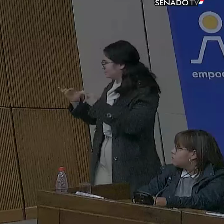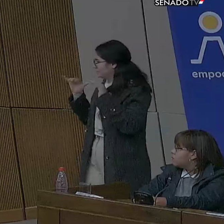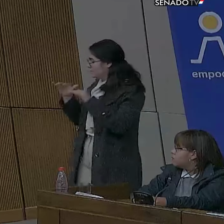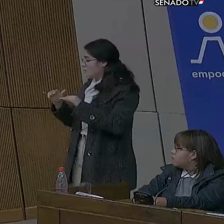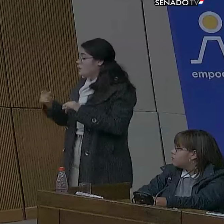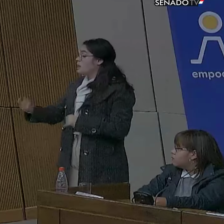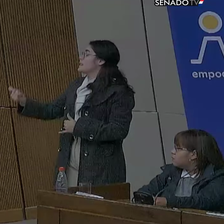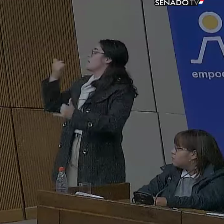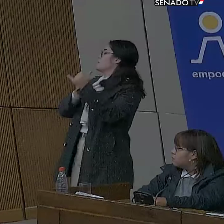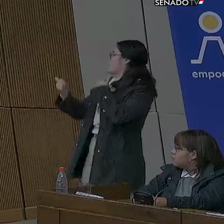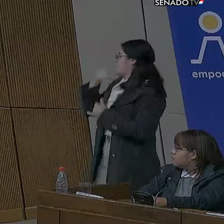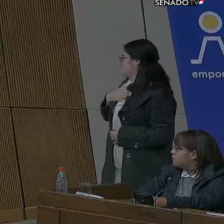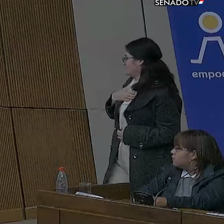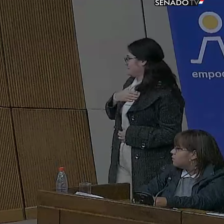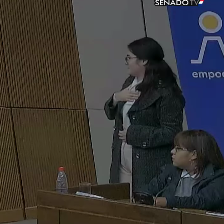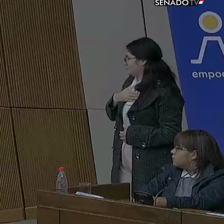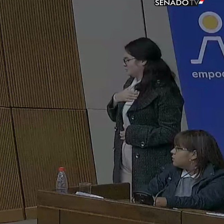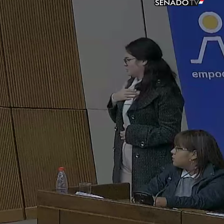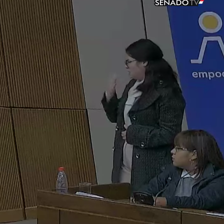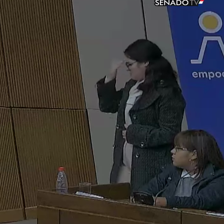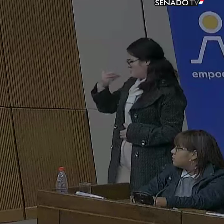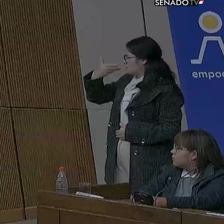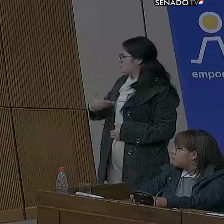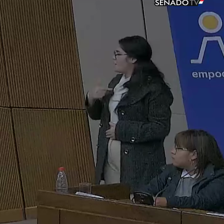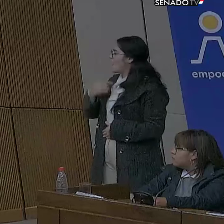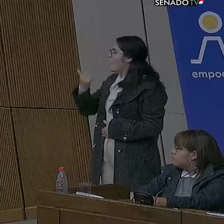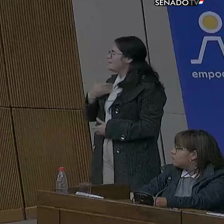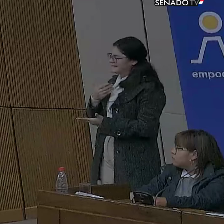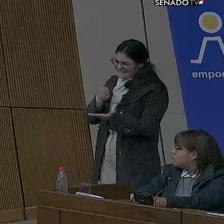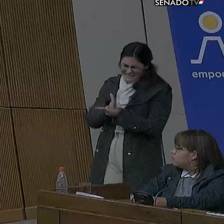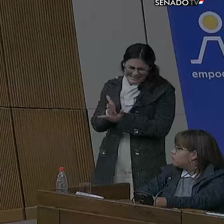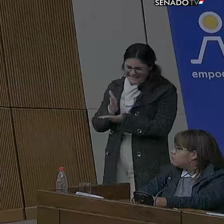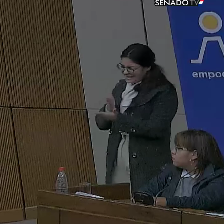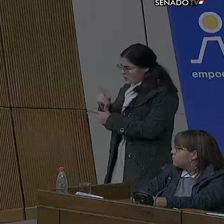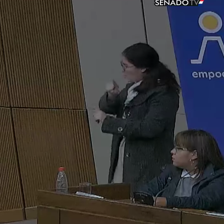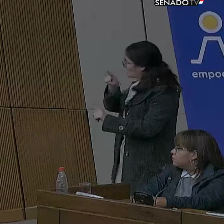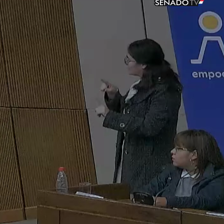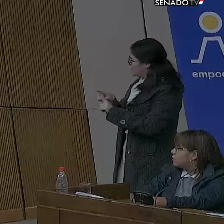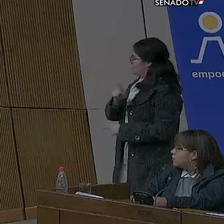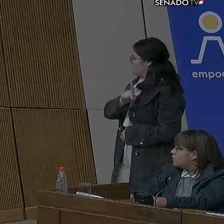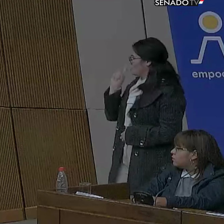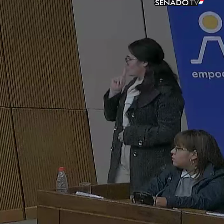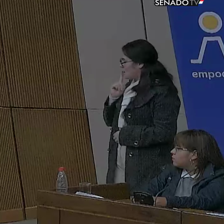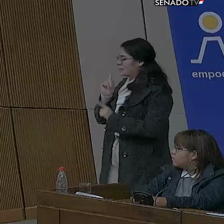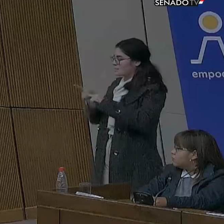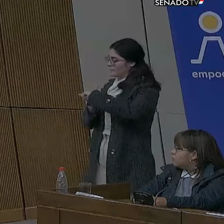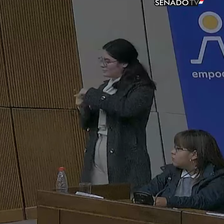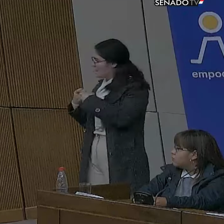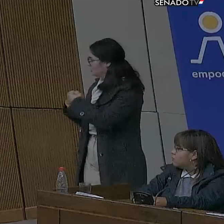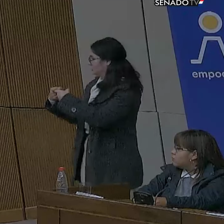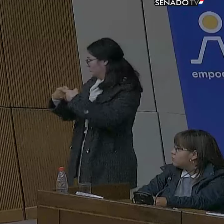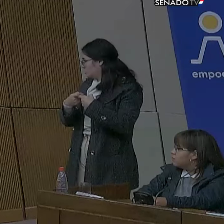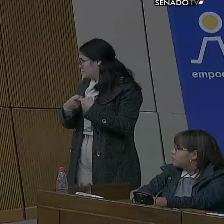muchas personas que se van a estar aquí conversando con discapacidad, ya sea persona con discapacidad física, también auditiva. Muchas personas auditivas le escribió a ella, le dice que estar aquí le